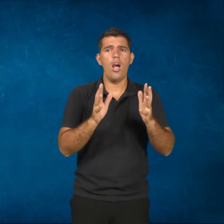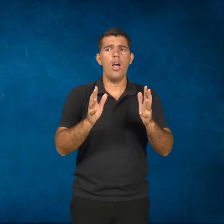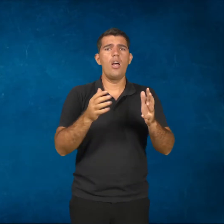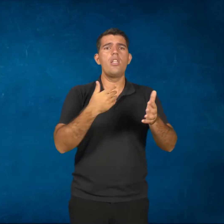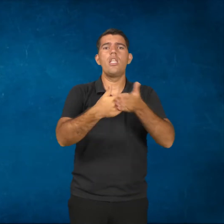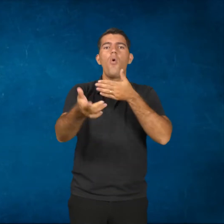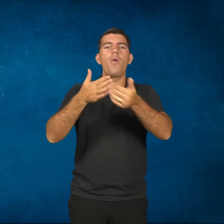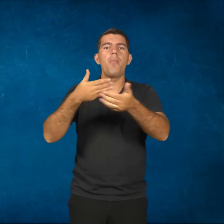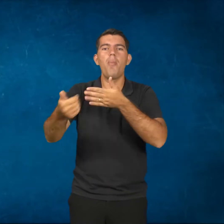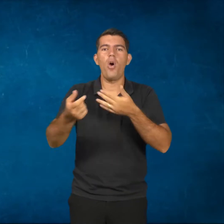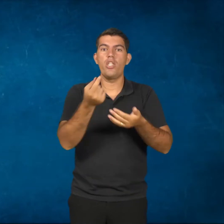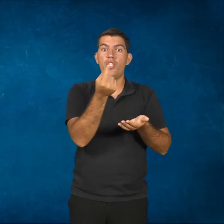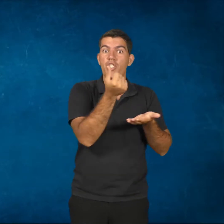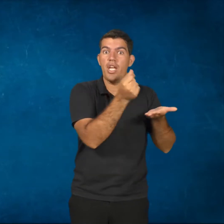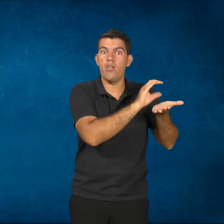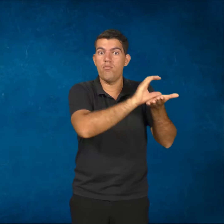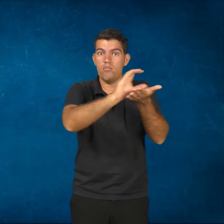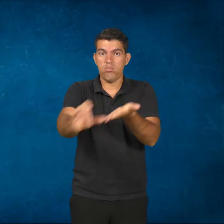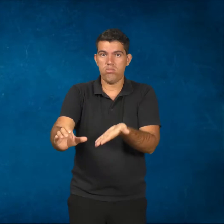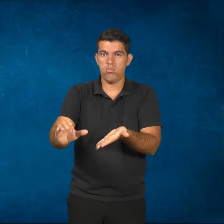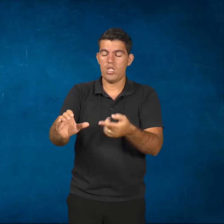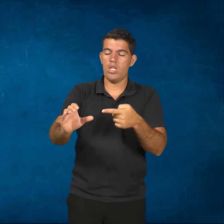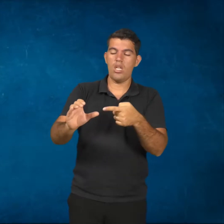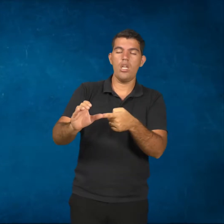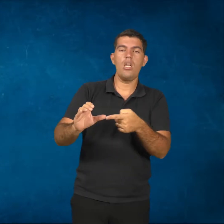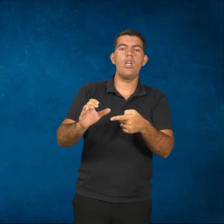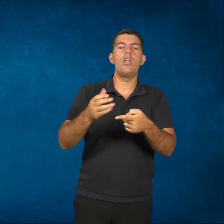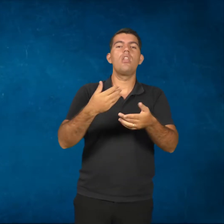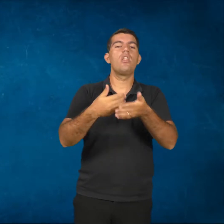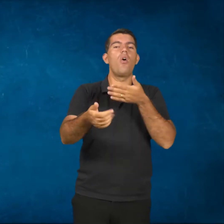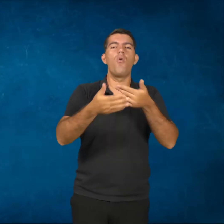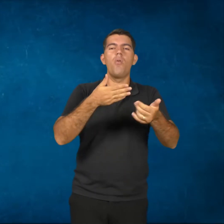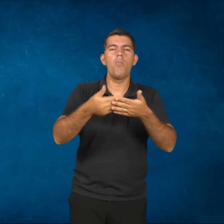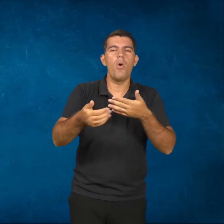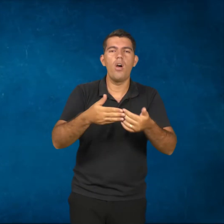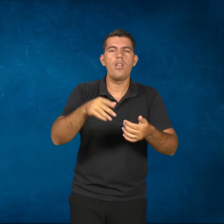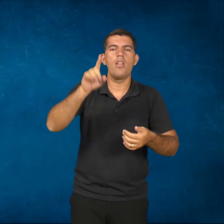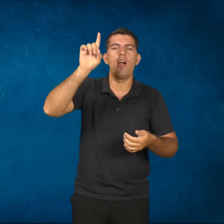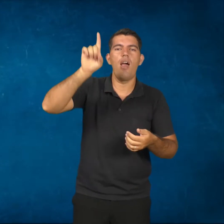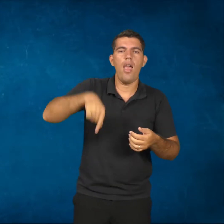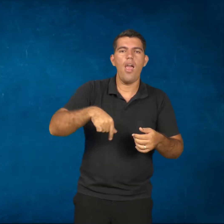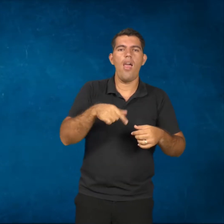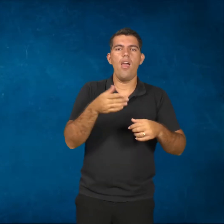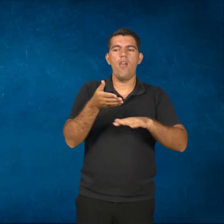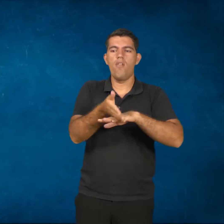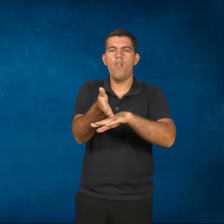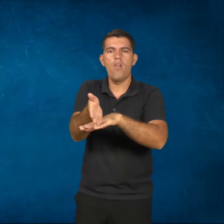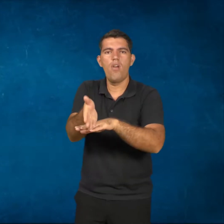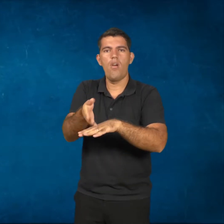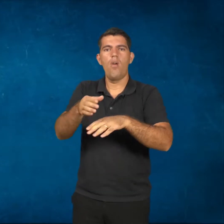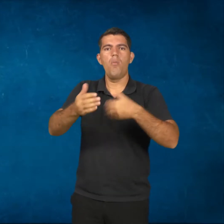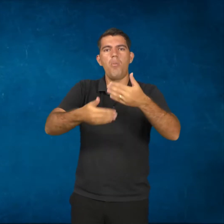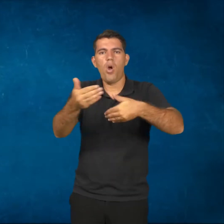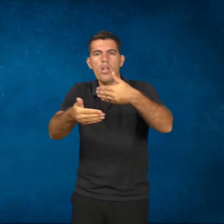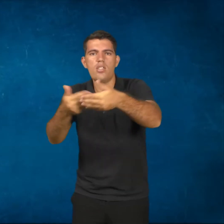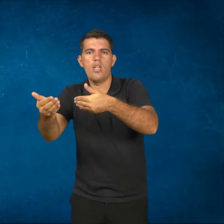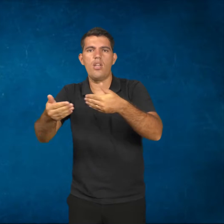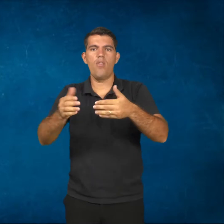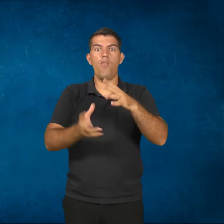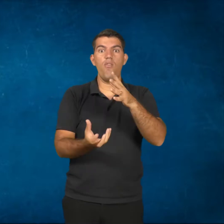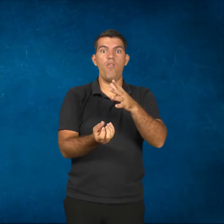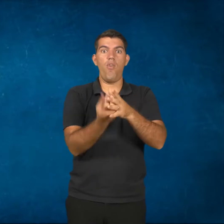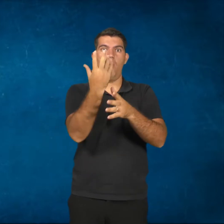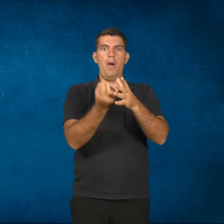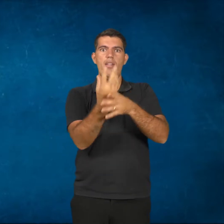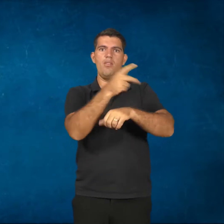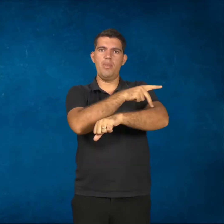de recursos materiais e que envolvem o processo de produção pedagógica. Então, o estudo